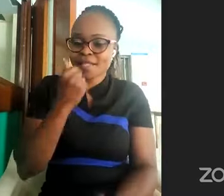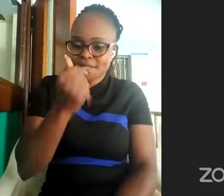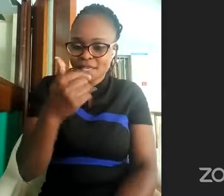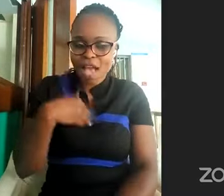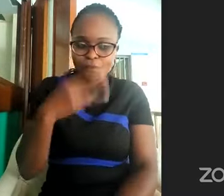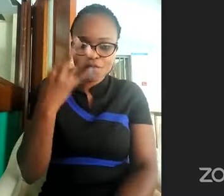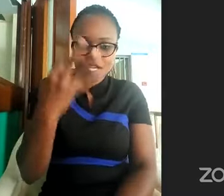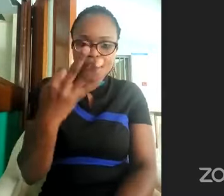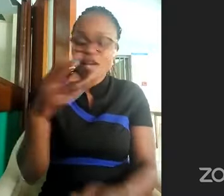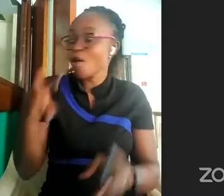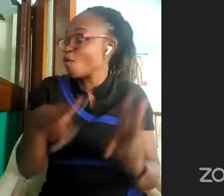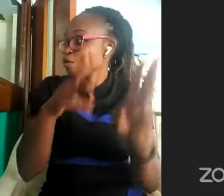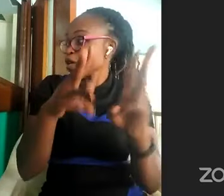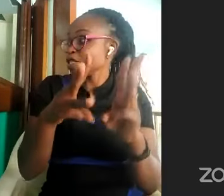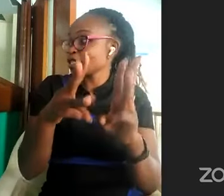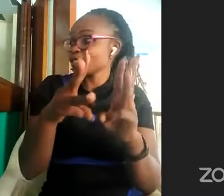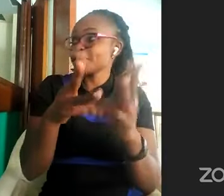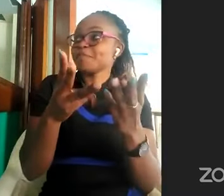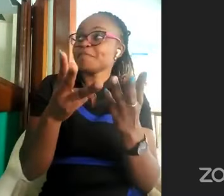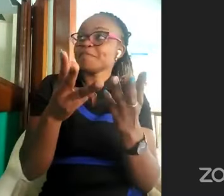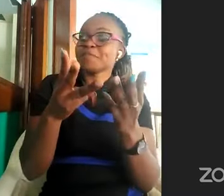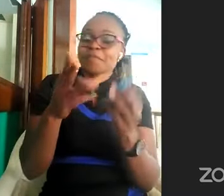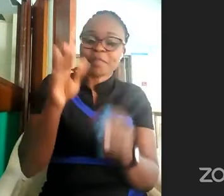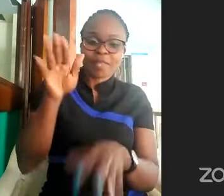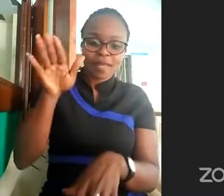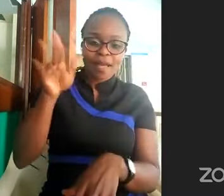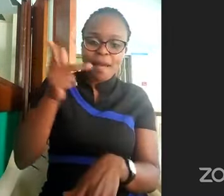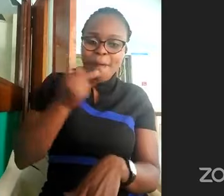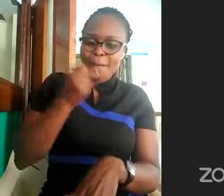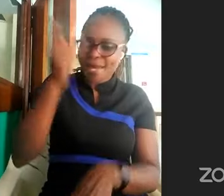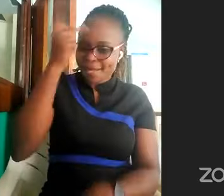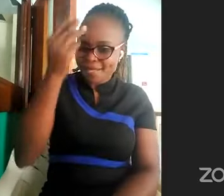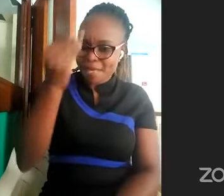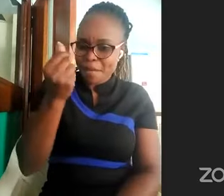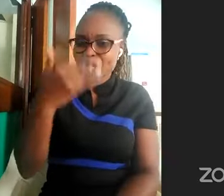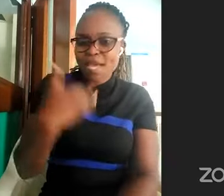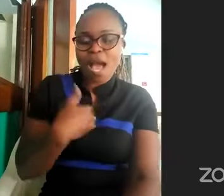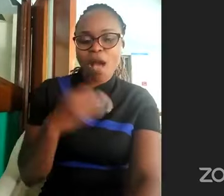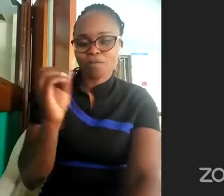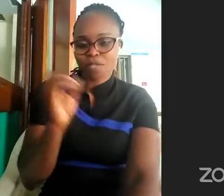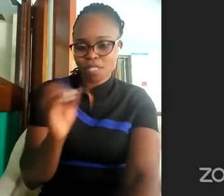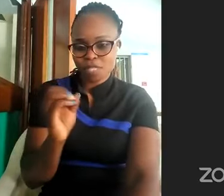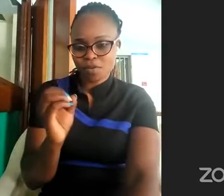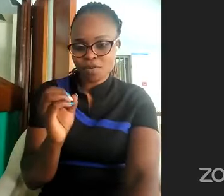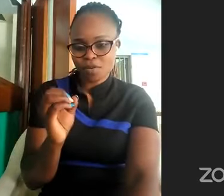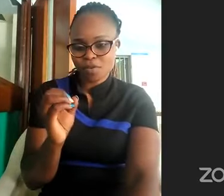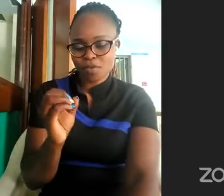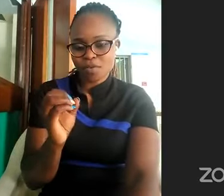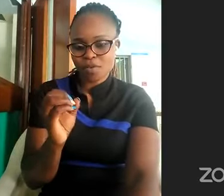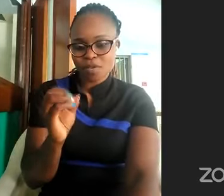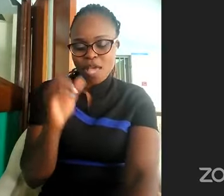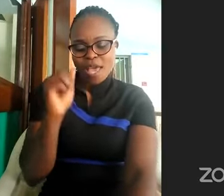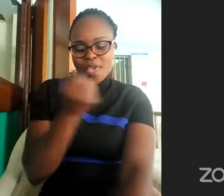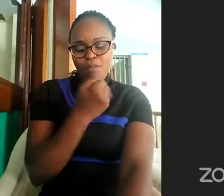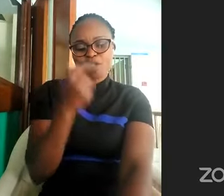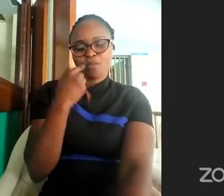Hawa wazazi tukiangalia hawana hata kitu cha kusema kwamba wataweza kuuza, wataweza kufanya ili